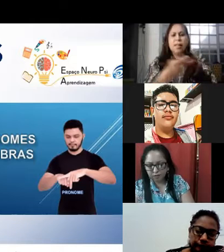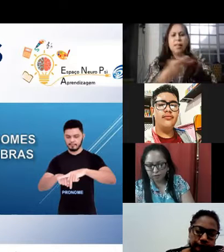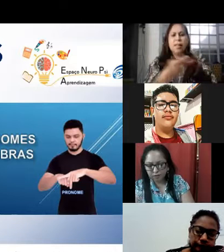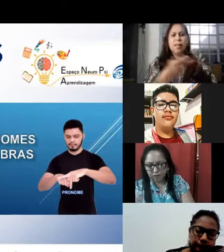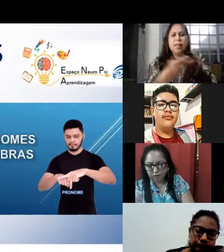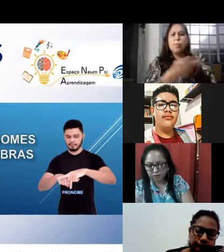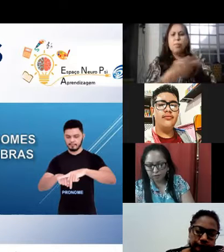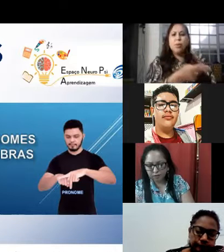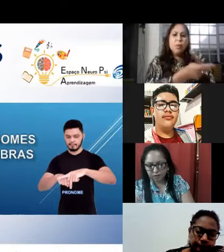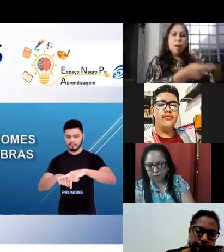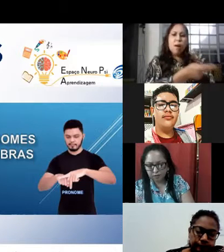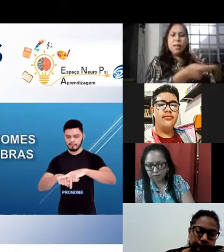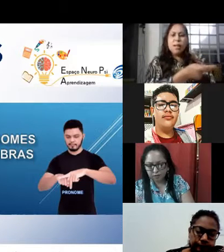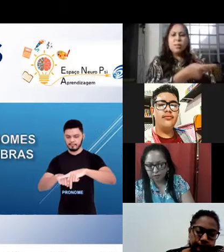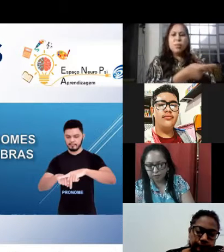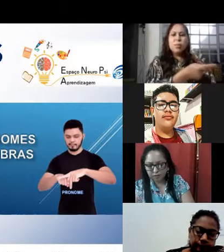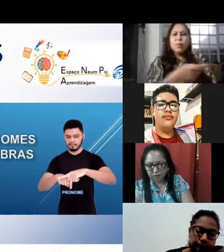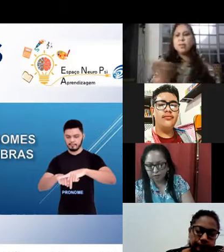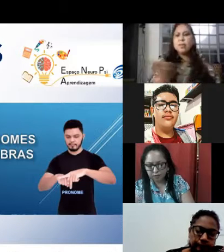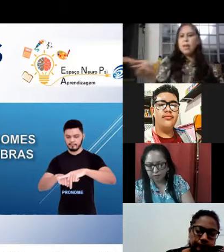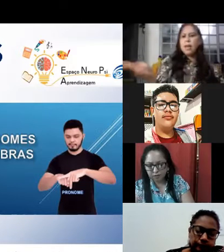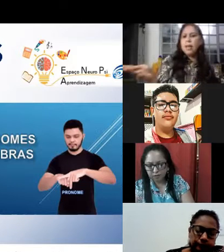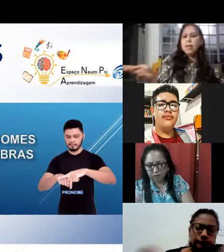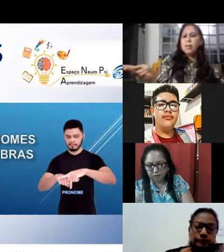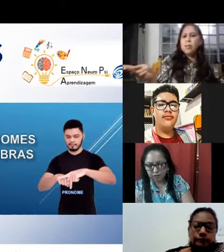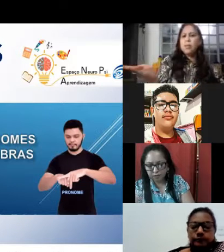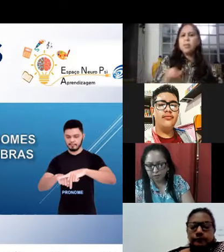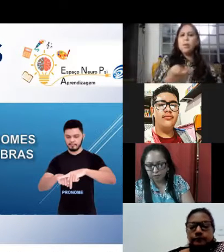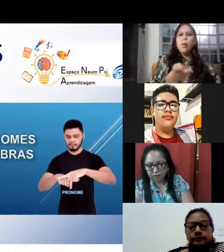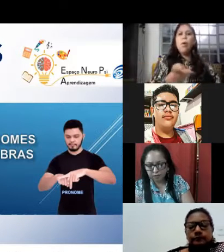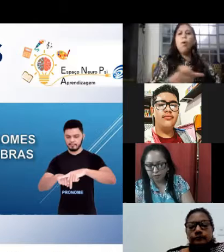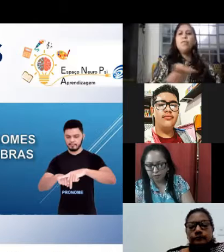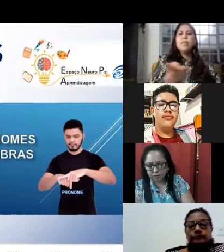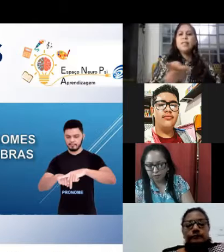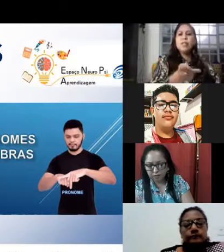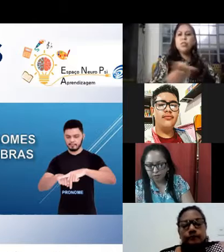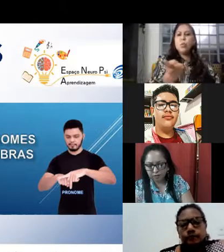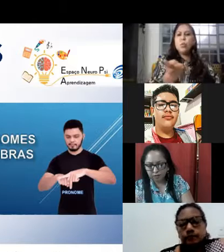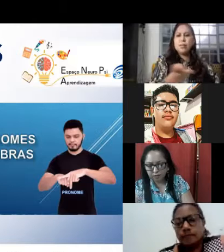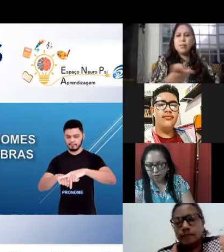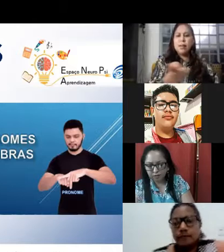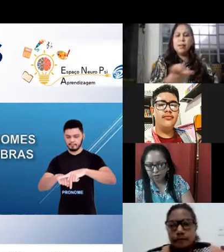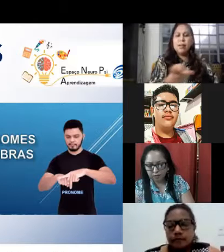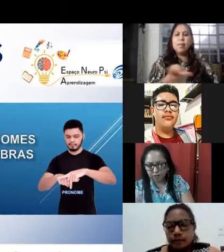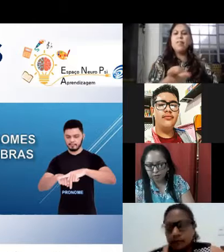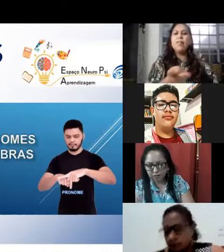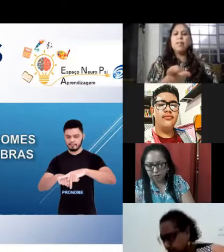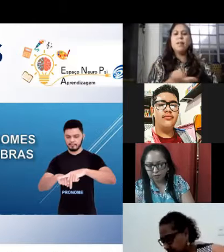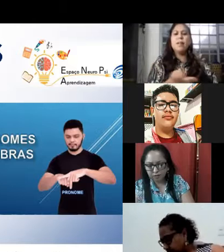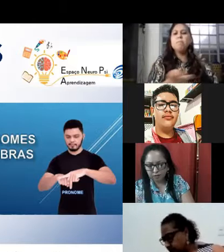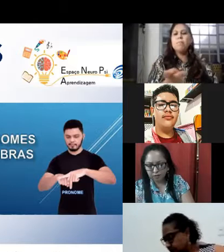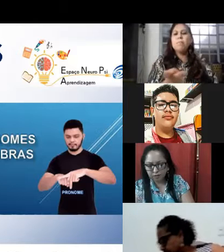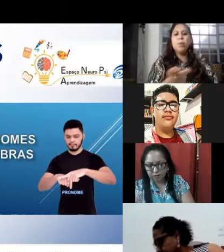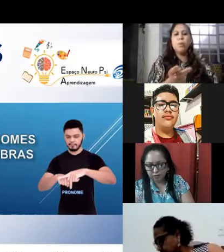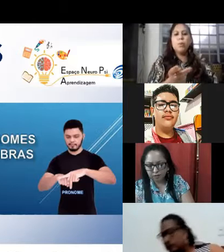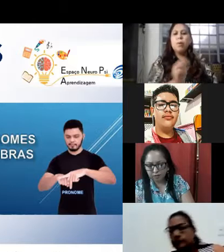Então, o pronome dual, eles dois, elas duas, ou vocês dois, aqui na minha frente,